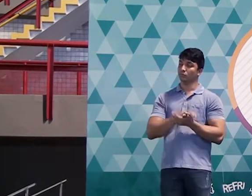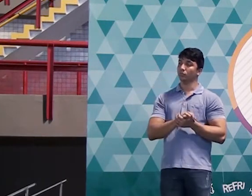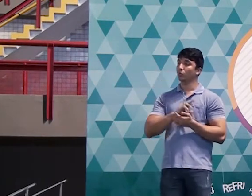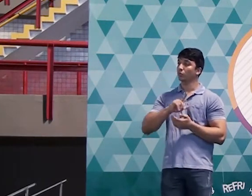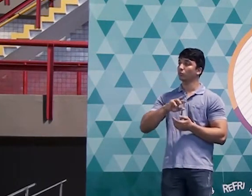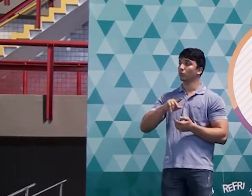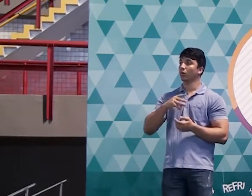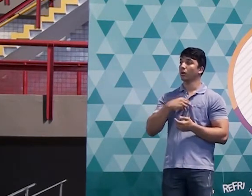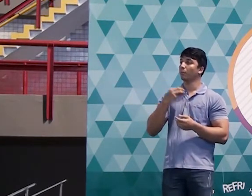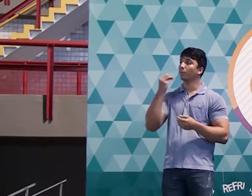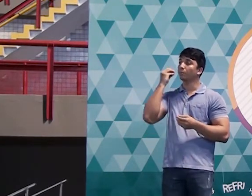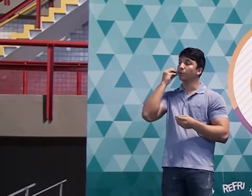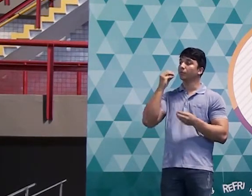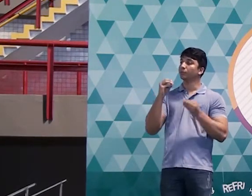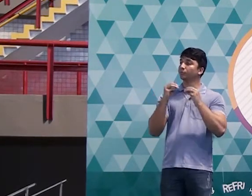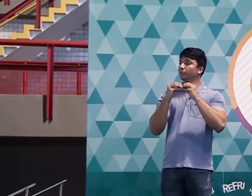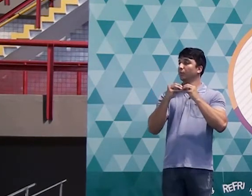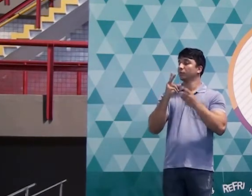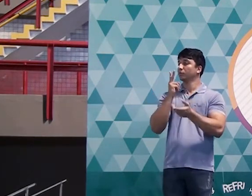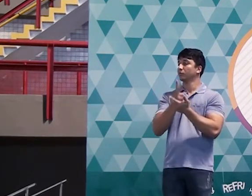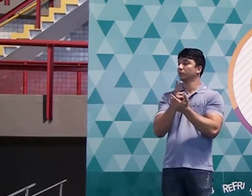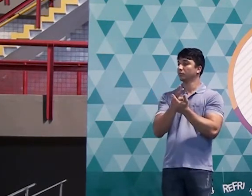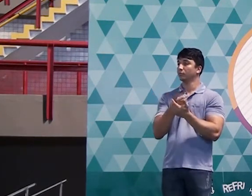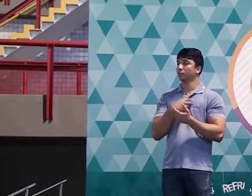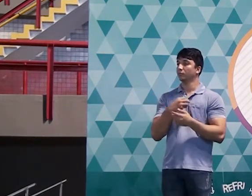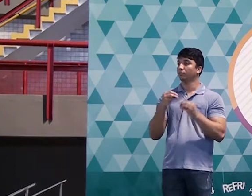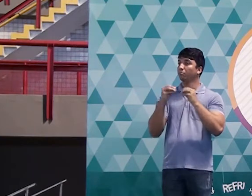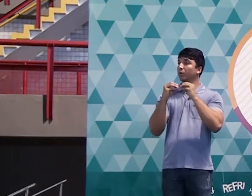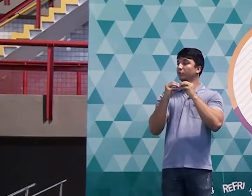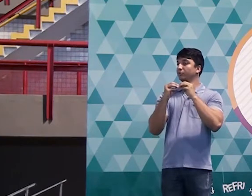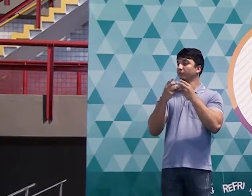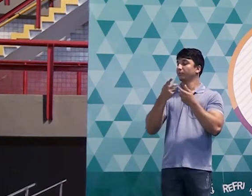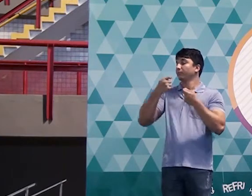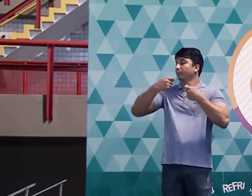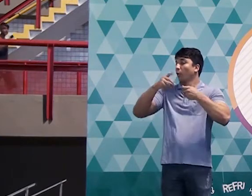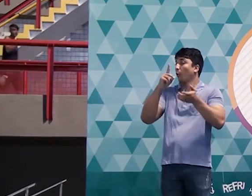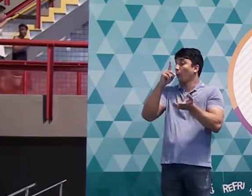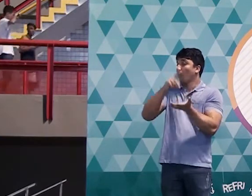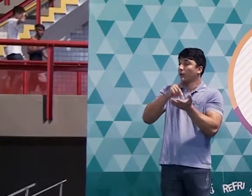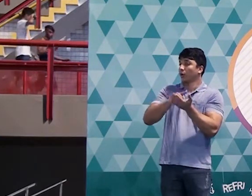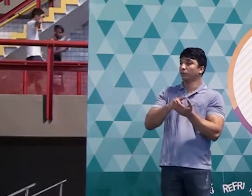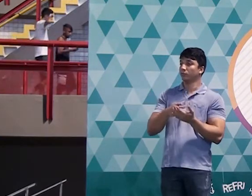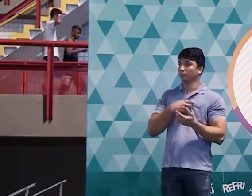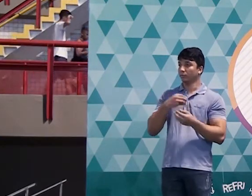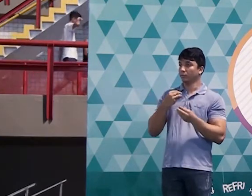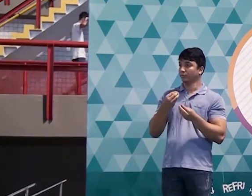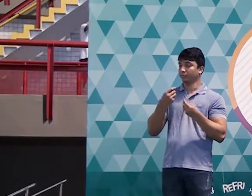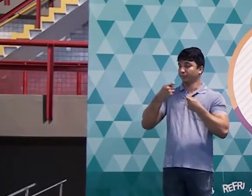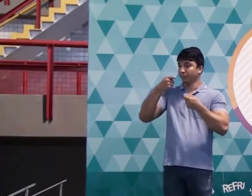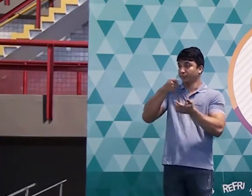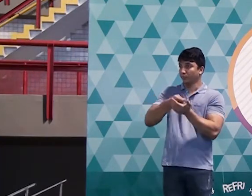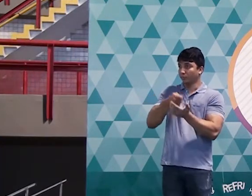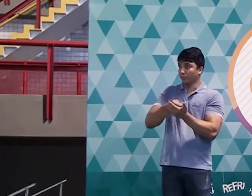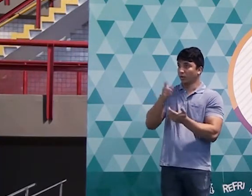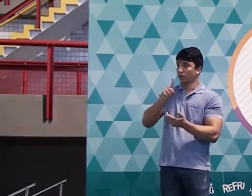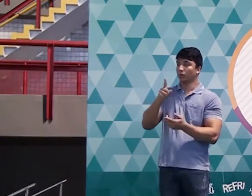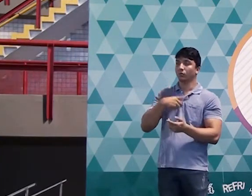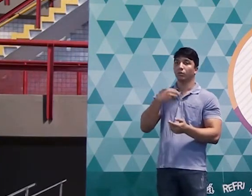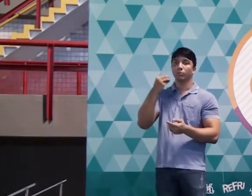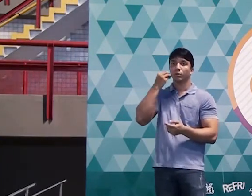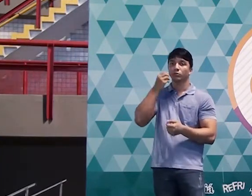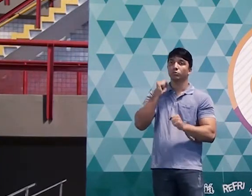Não era obrigado esse beijo a ser indebeiço. Não era obrigado a ser na boca não, jovem. Podia ser um beijo